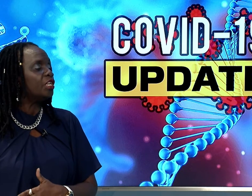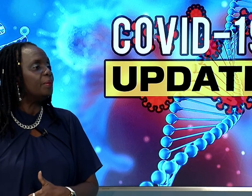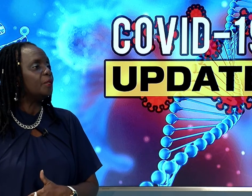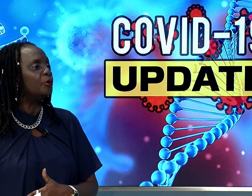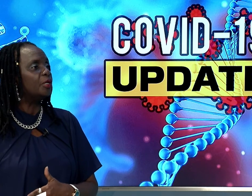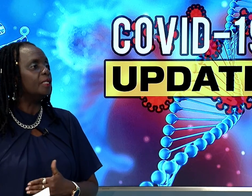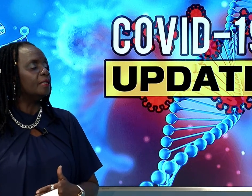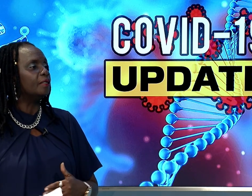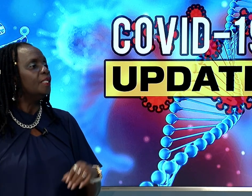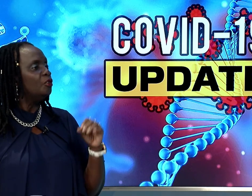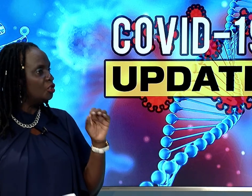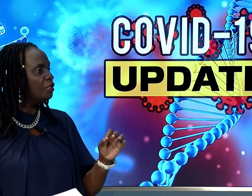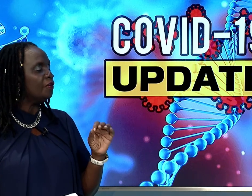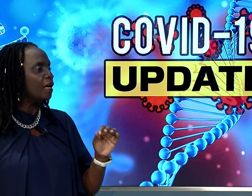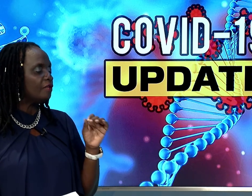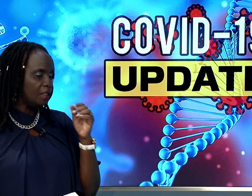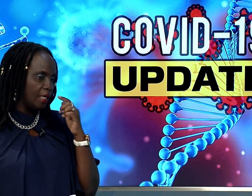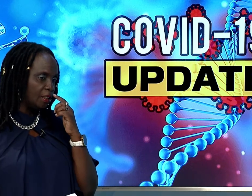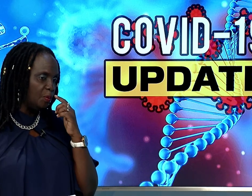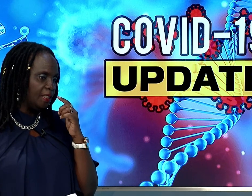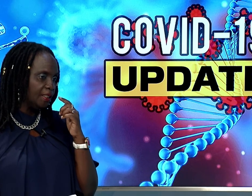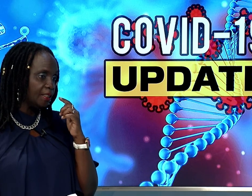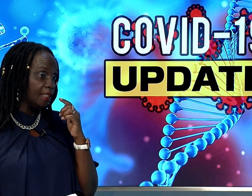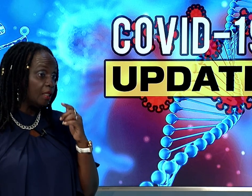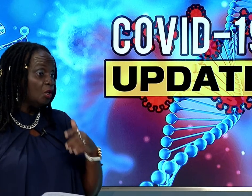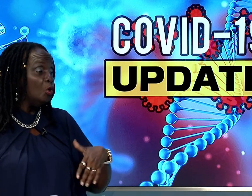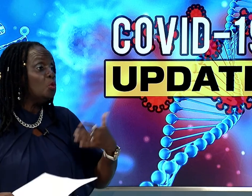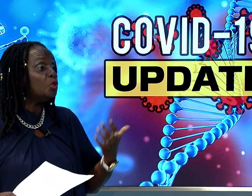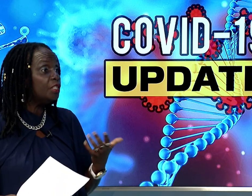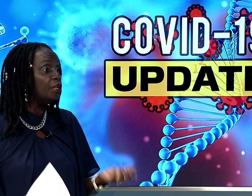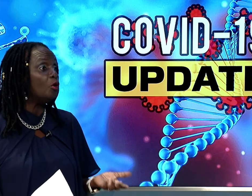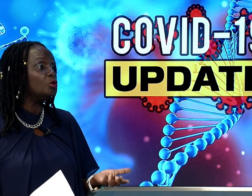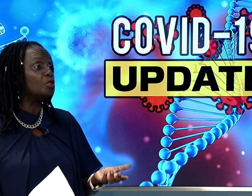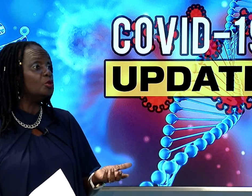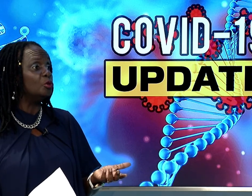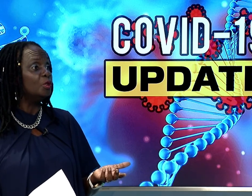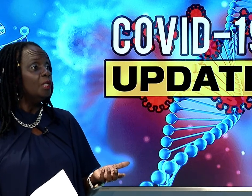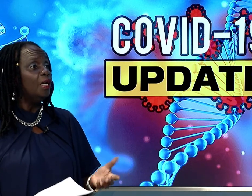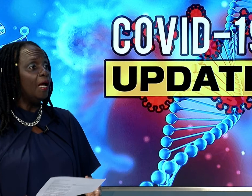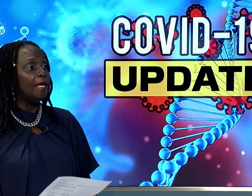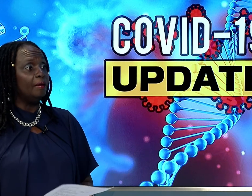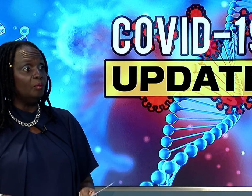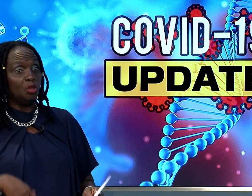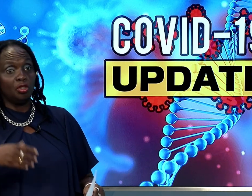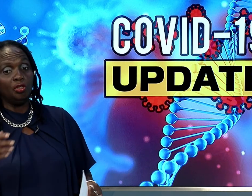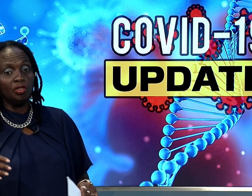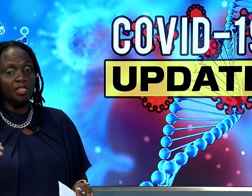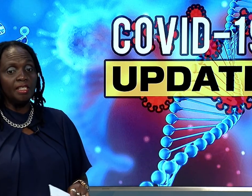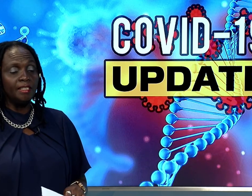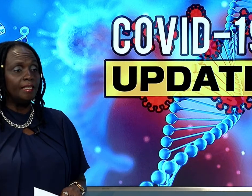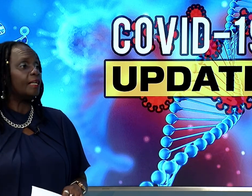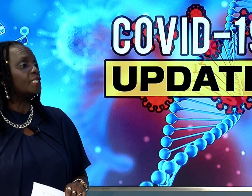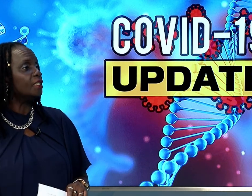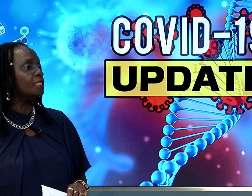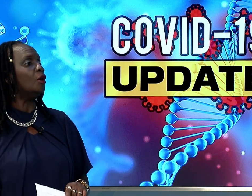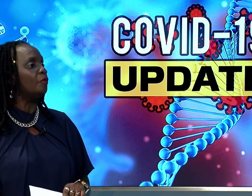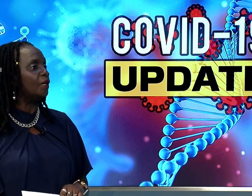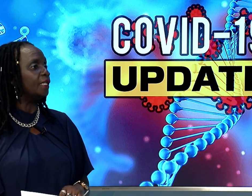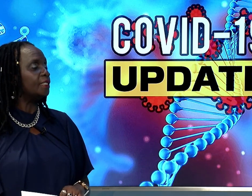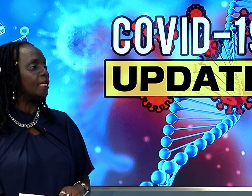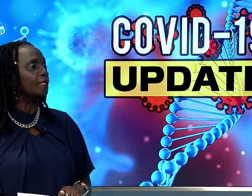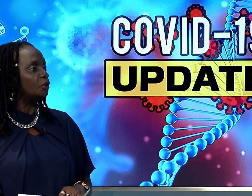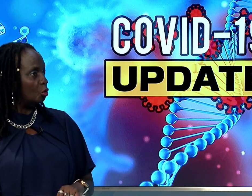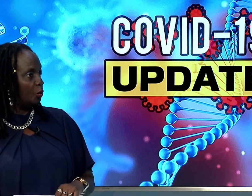ook thuis zijn met hun kinderen. Ja. Dus die vraag was expliciet gesteld. Hoe moeten die ouders doen? En moeten ze nog steeds die crèches,